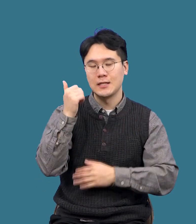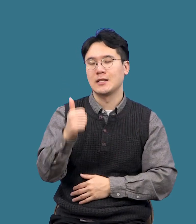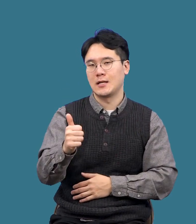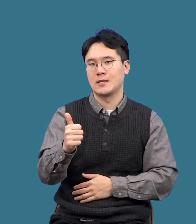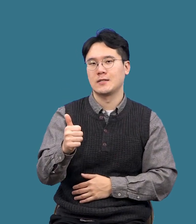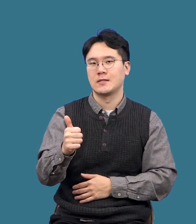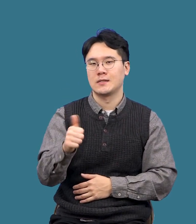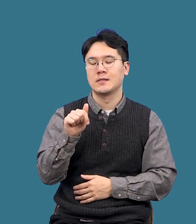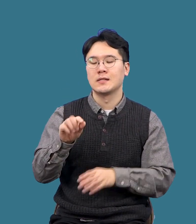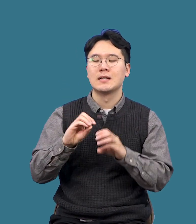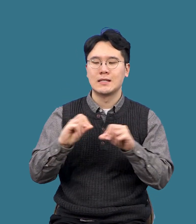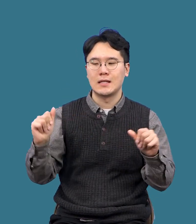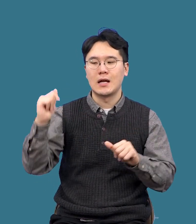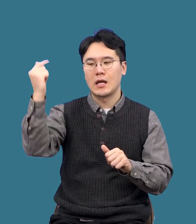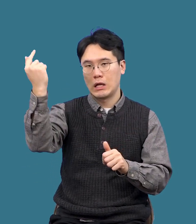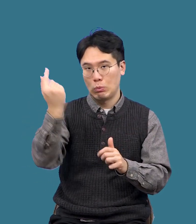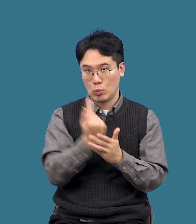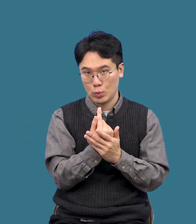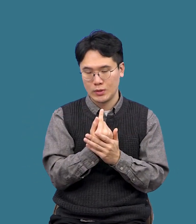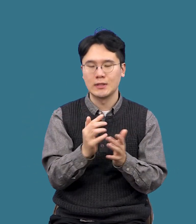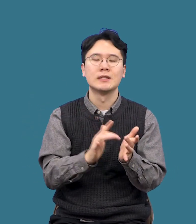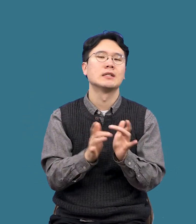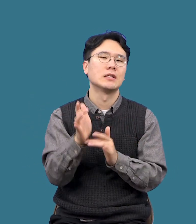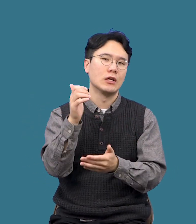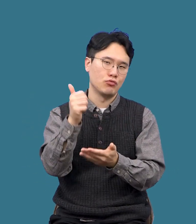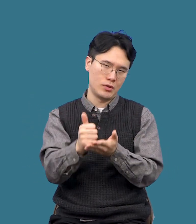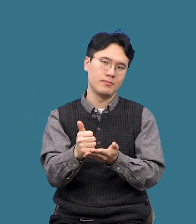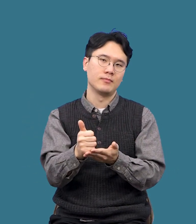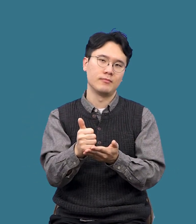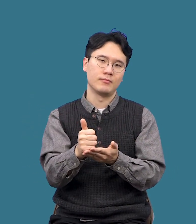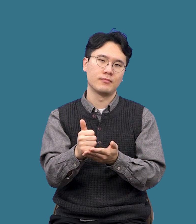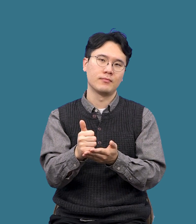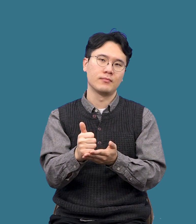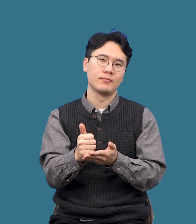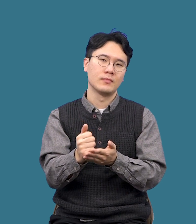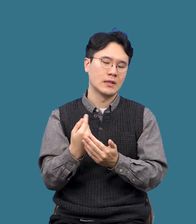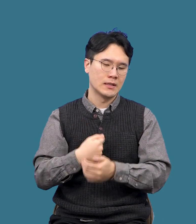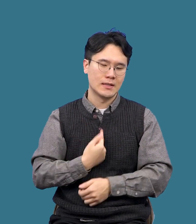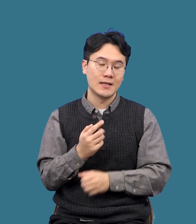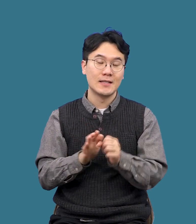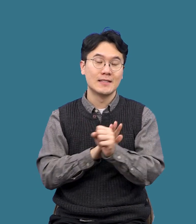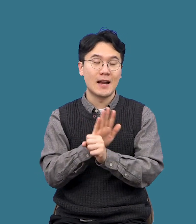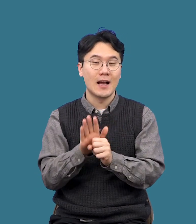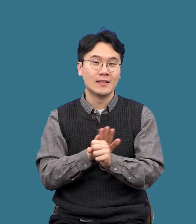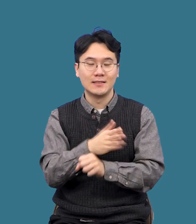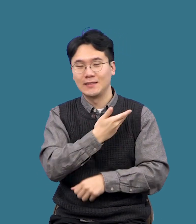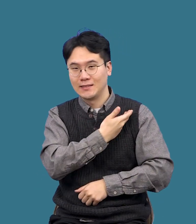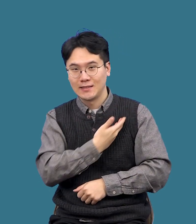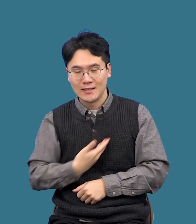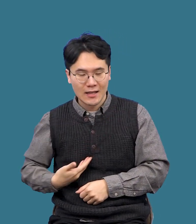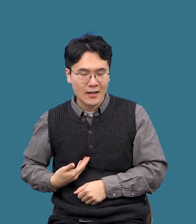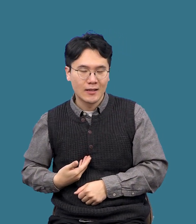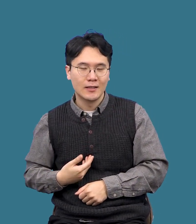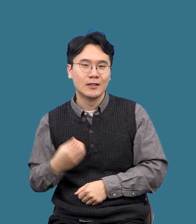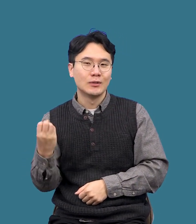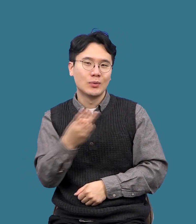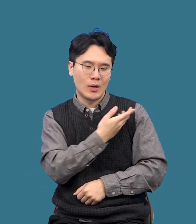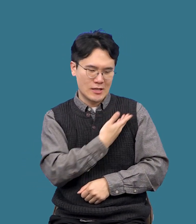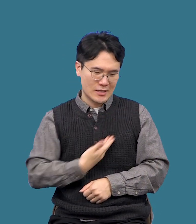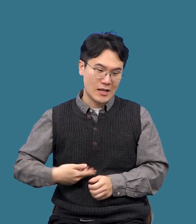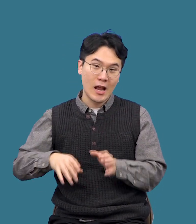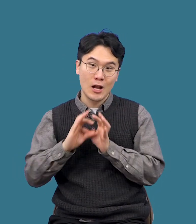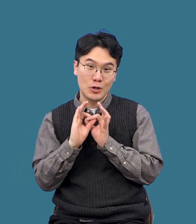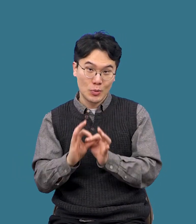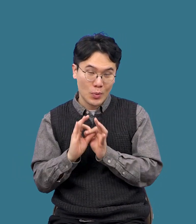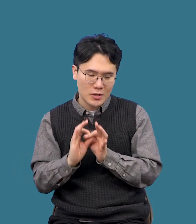제사장으로서 이 땅에 오신 우리 예수님도 자기 사랑하는 제 아들, 그리고 제 아들을 통해서 믿게 될 또 다른